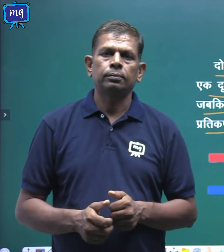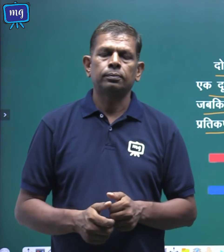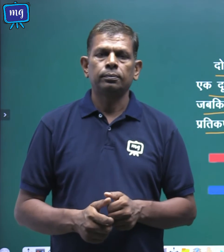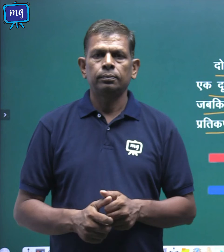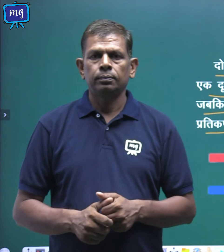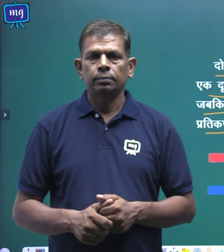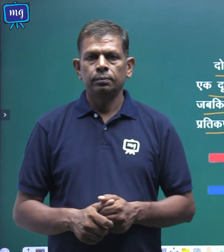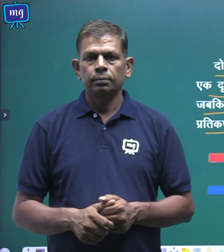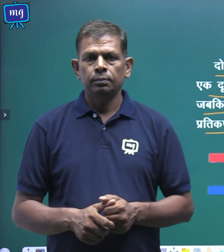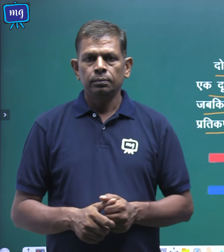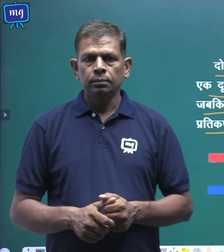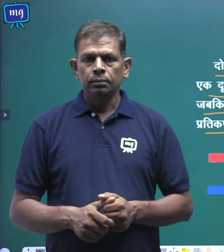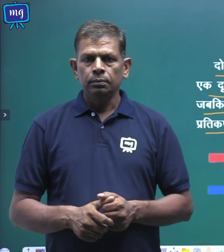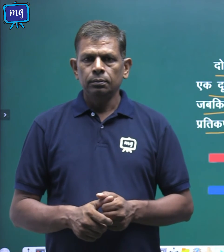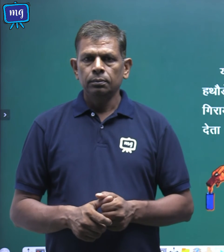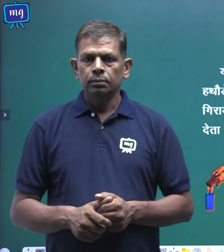करते हैं।